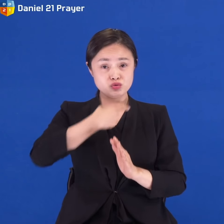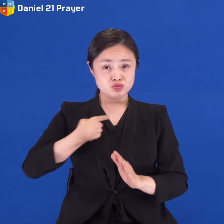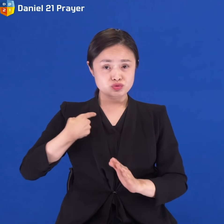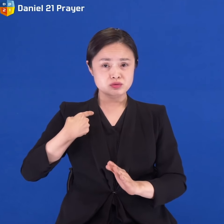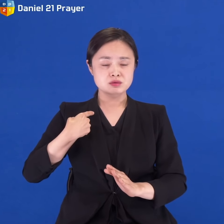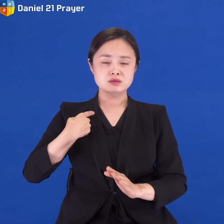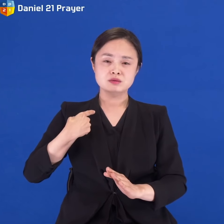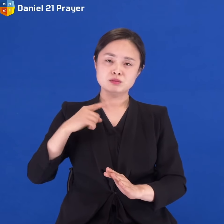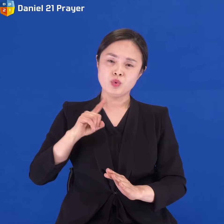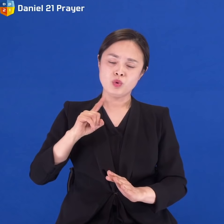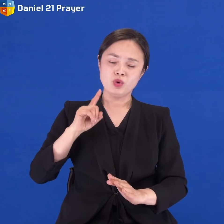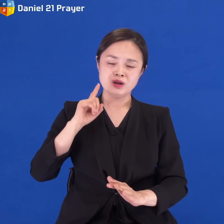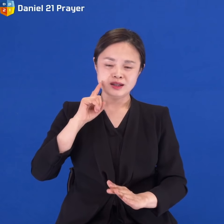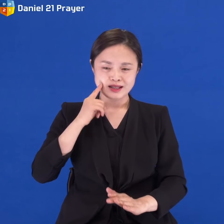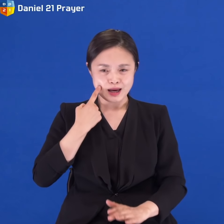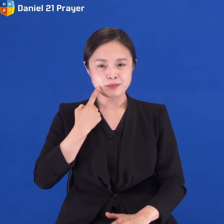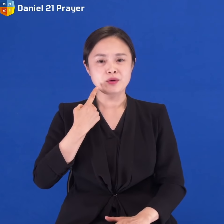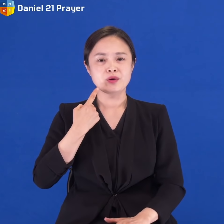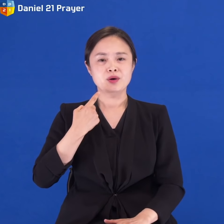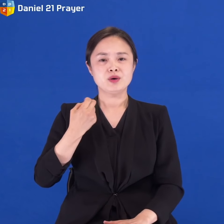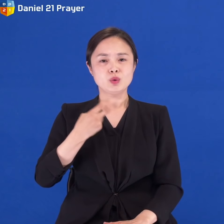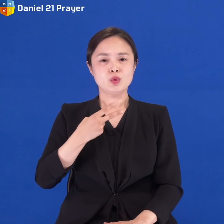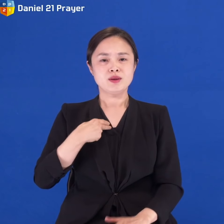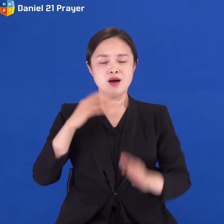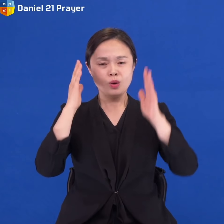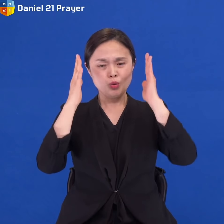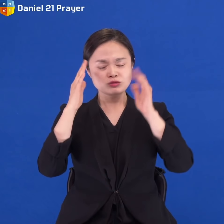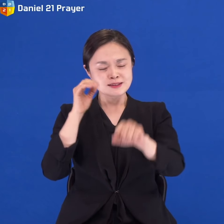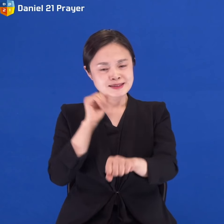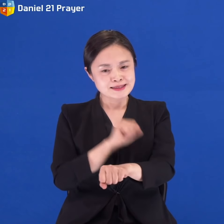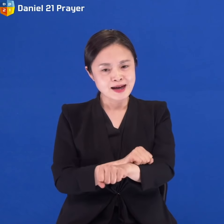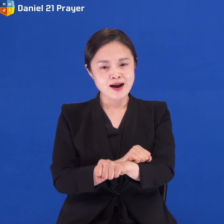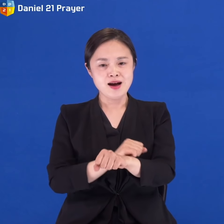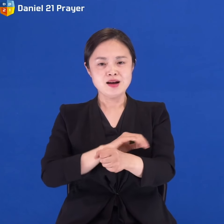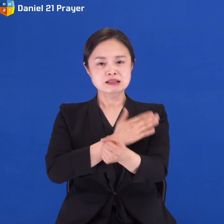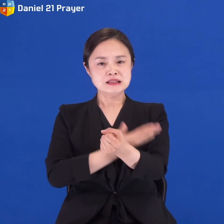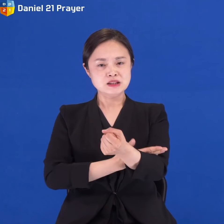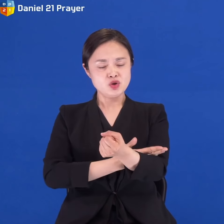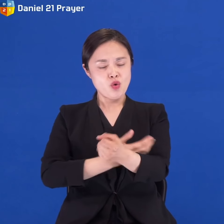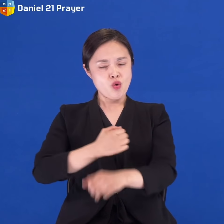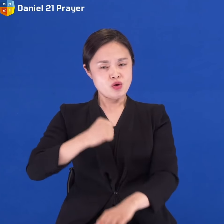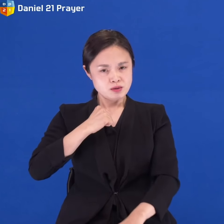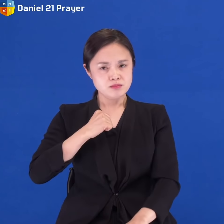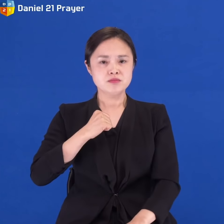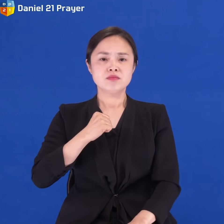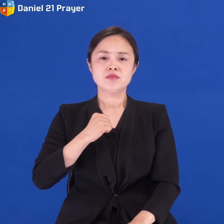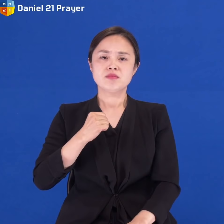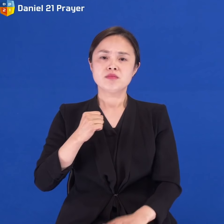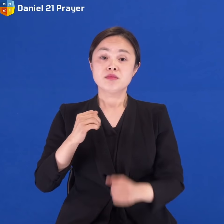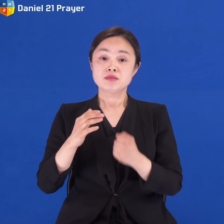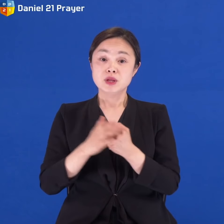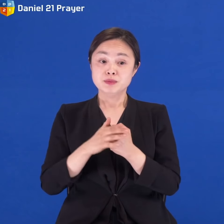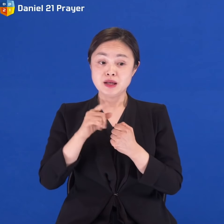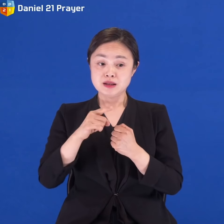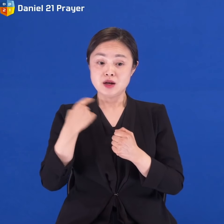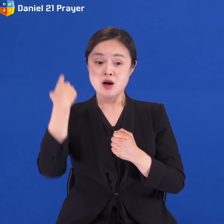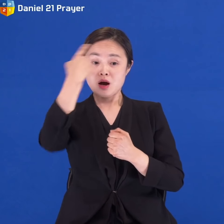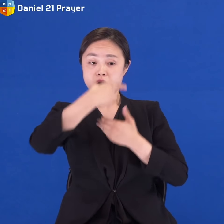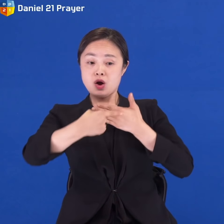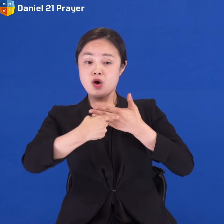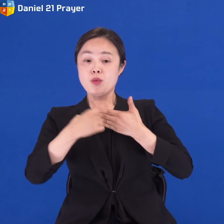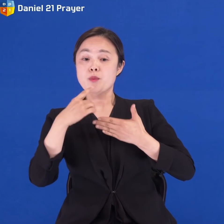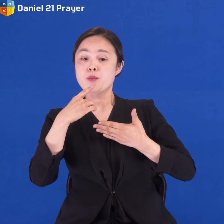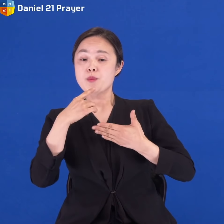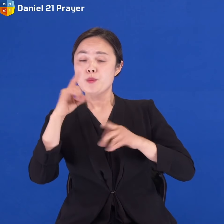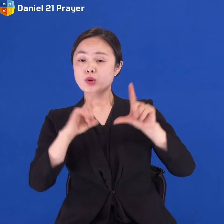보아 선뜻 저의 아픔에 귀를 기울이거나 진지하게 들어주는